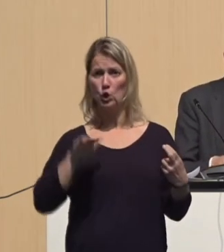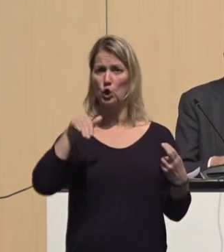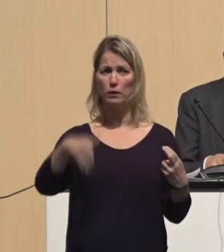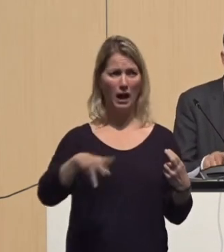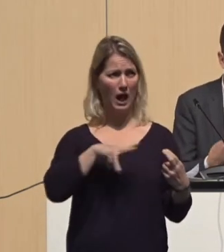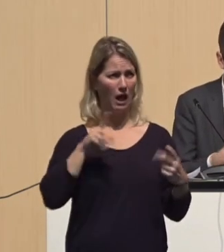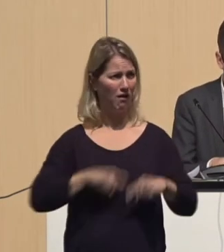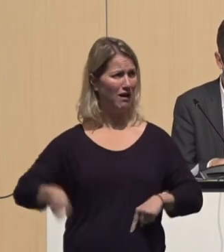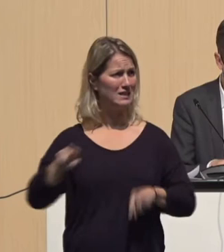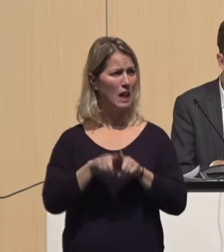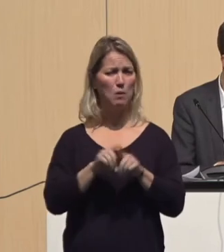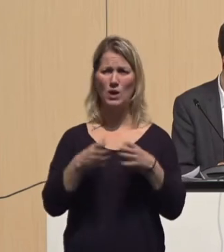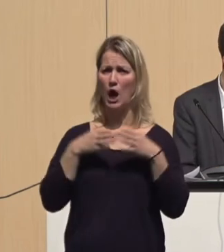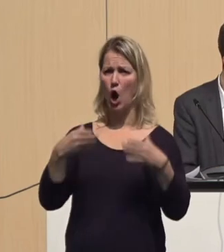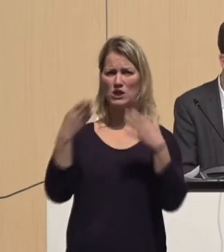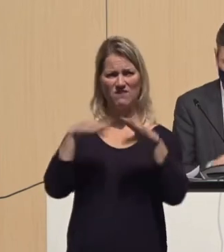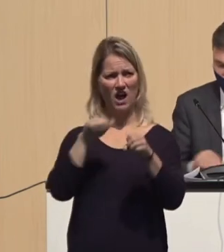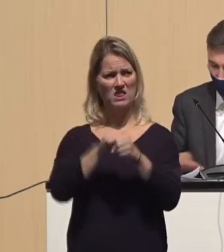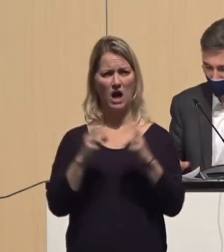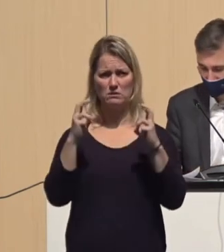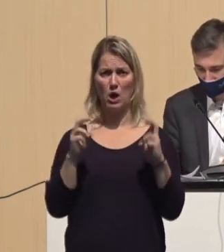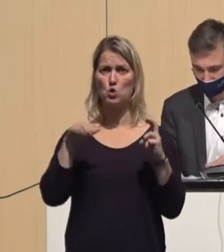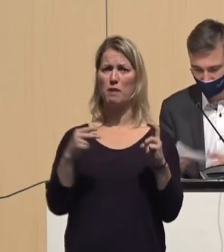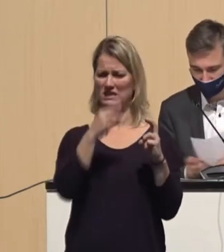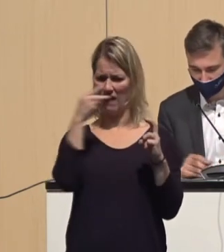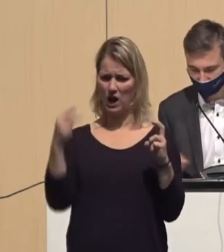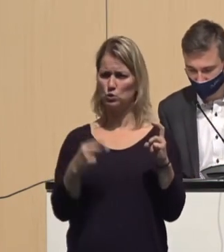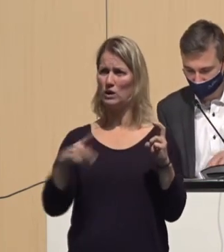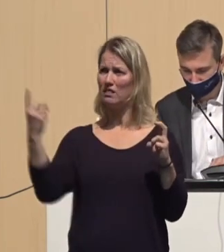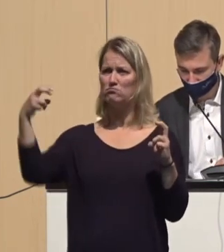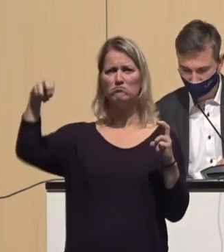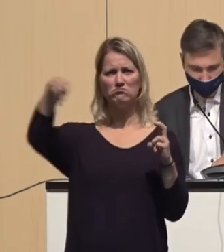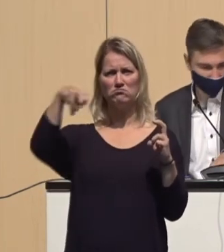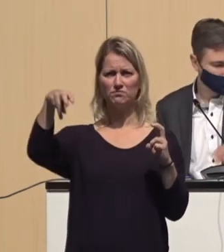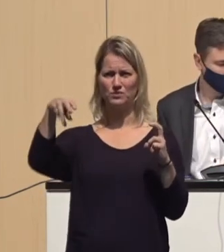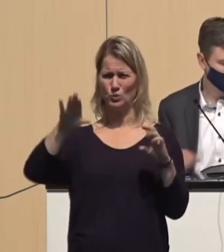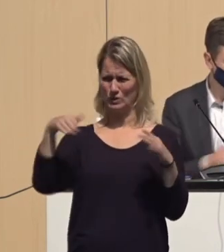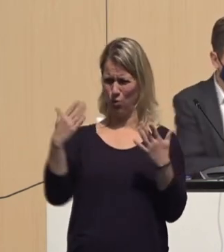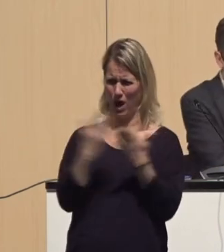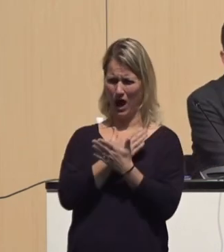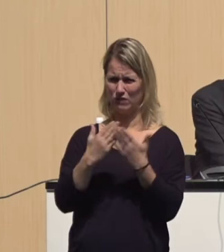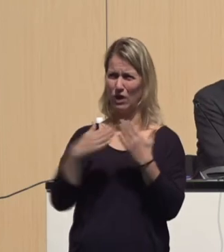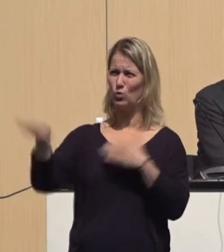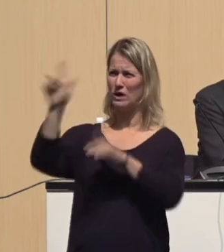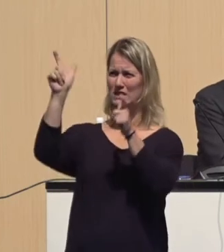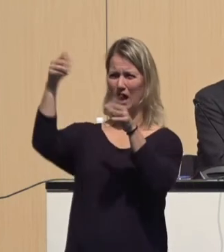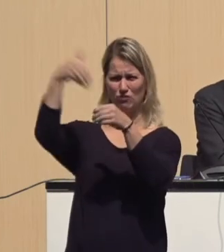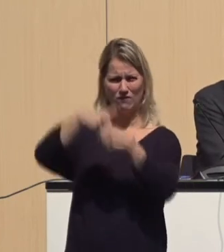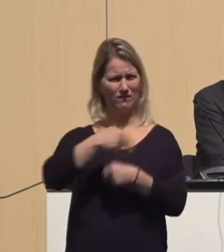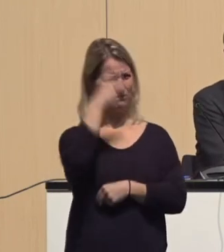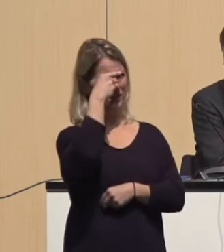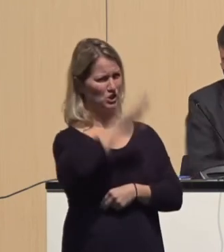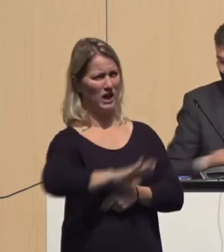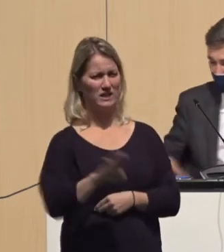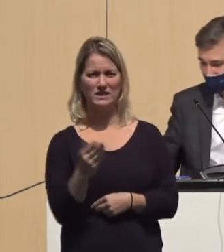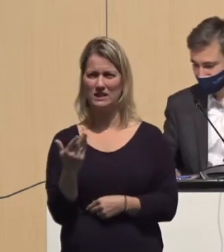auf diesen Weihnachtsmarkt gehen würde. Und das sind diese Entscheidungen, die keiner mehr in der Gesellschaft versteht. Wir